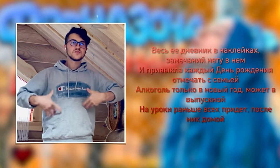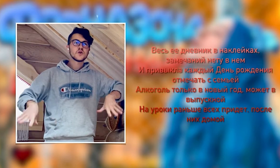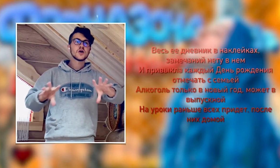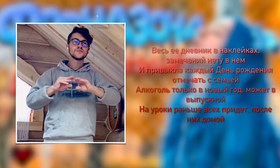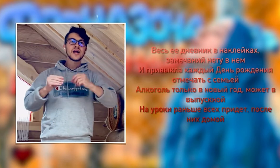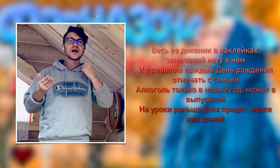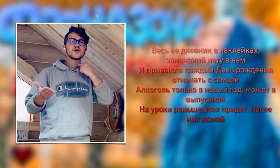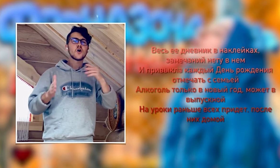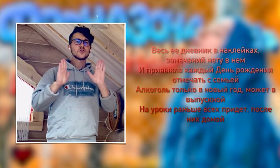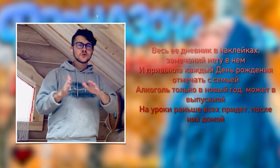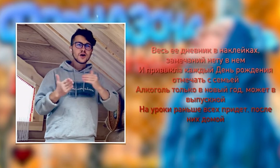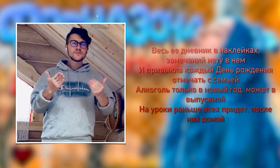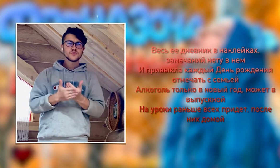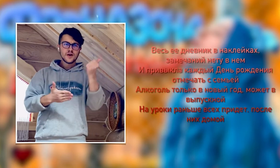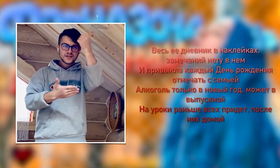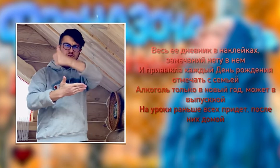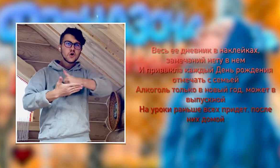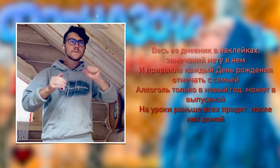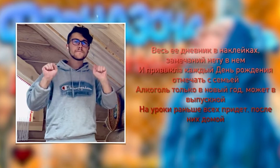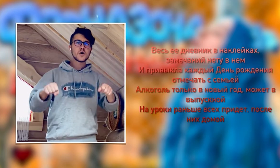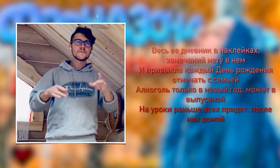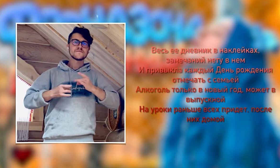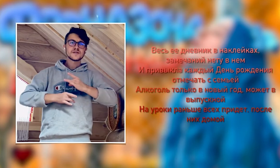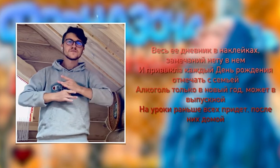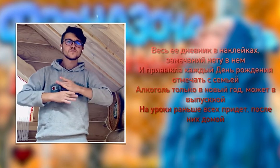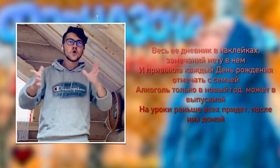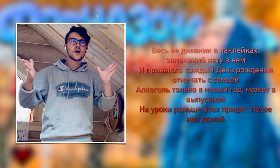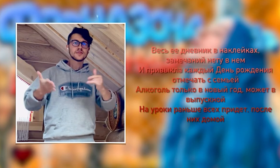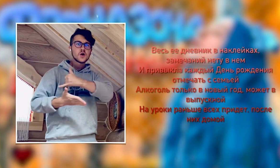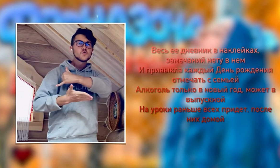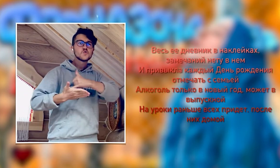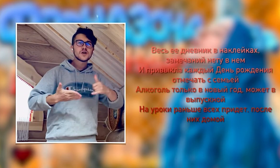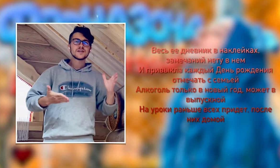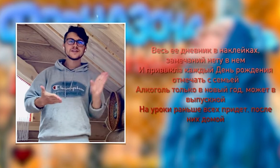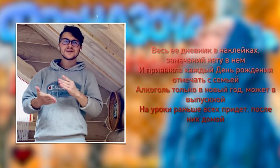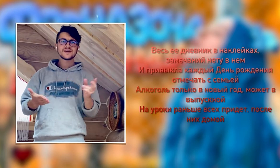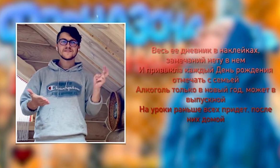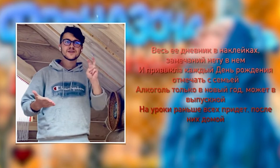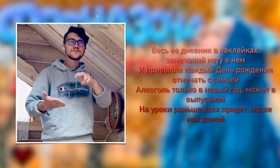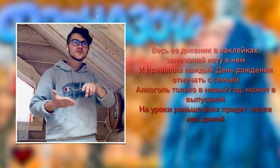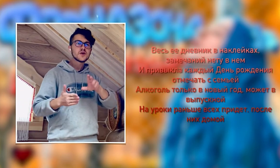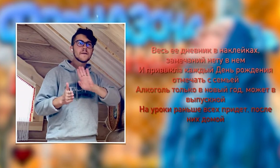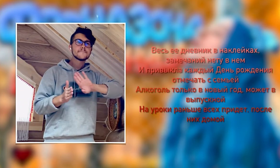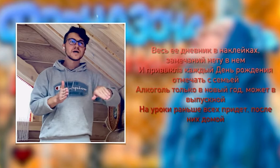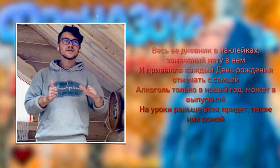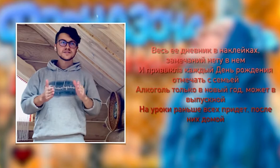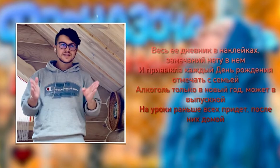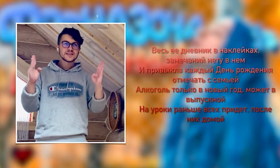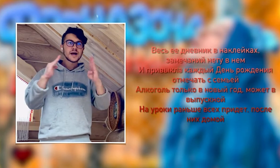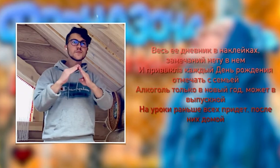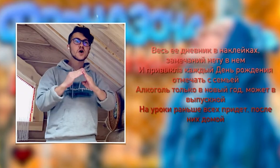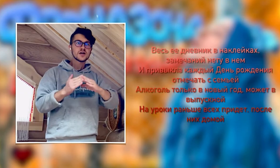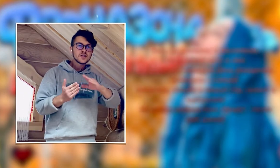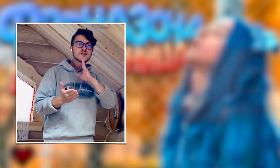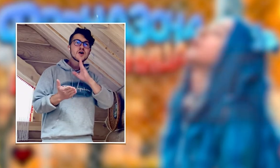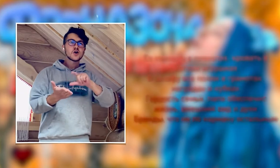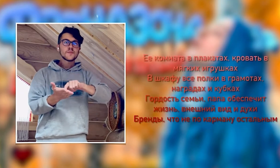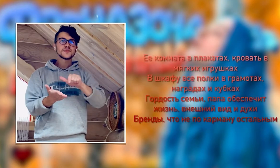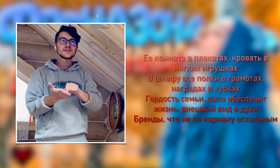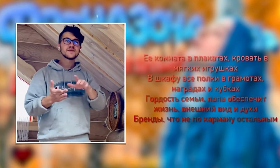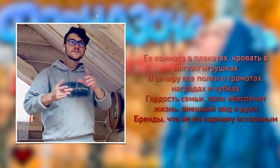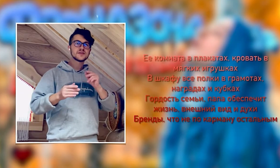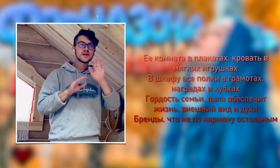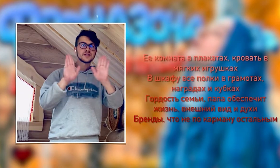день рождения отмечать семьей. Алкоголь только в Новый год, может выпускной. На уроки раньше всех придет, после